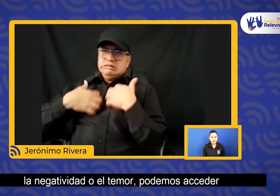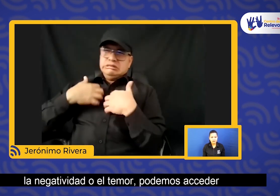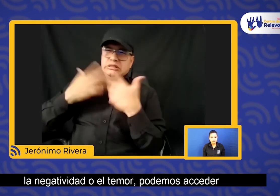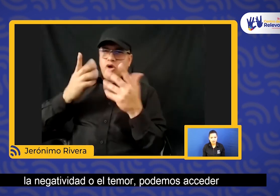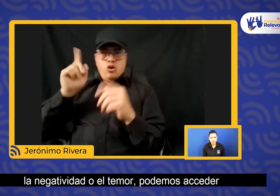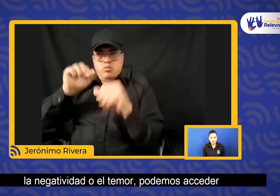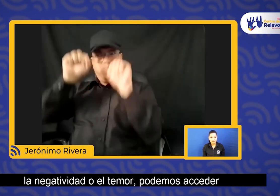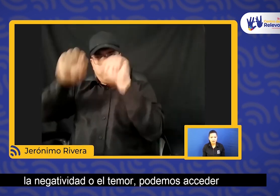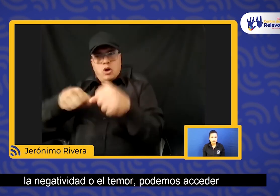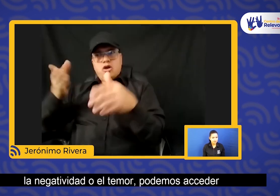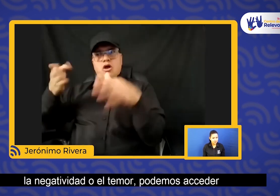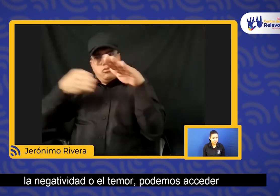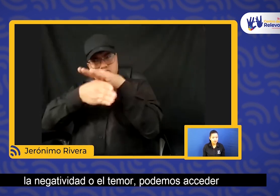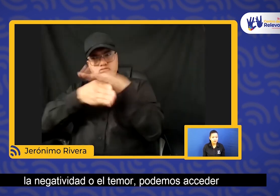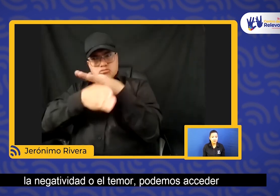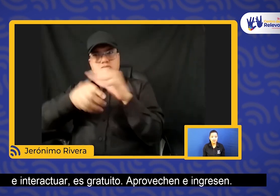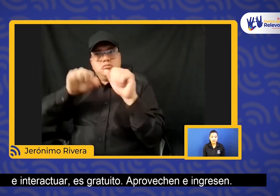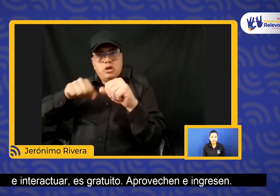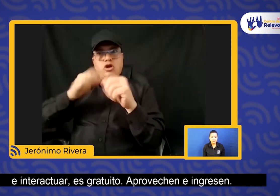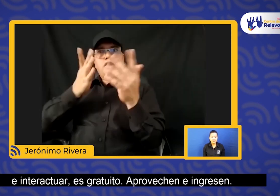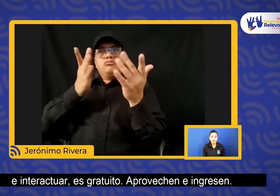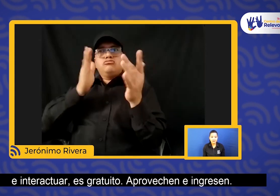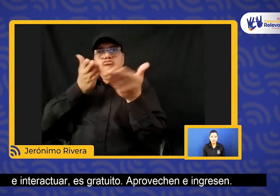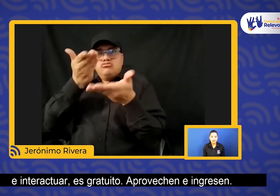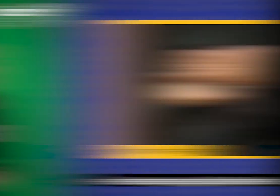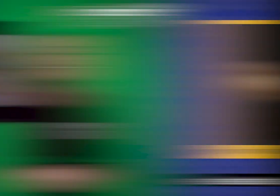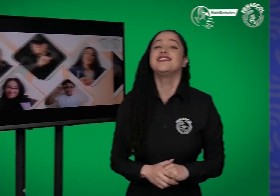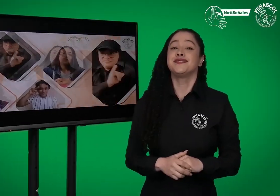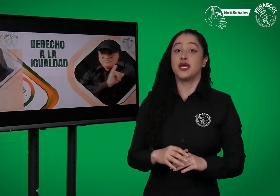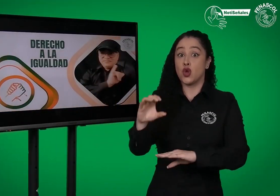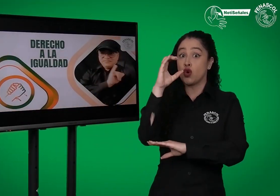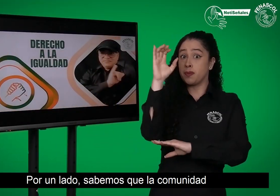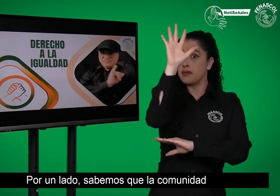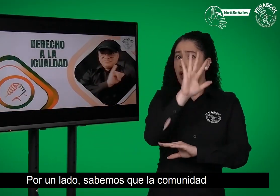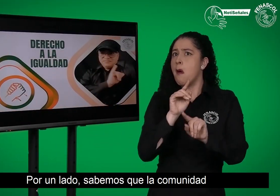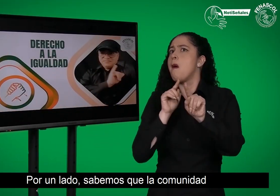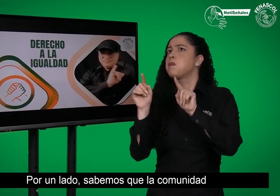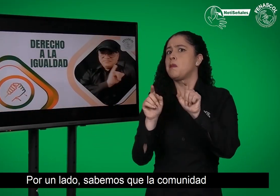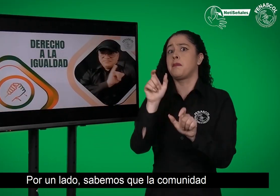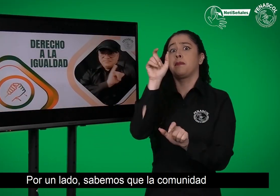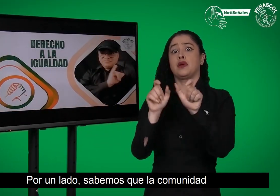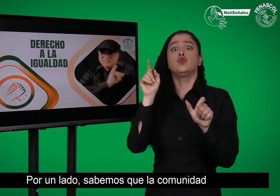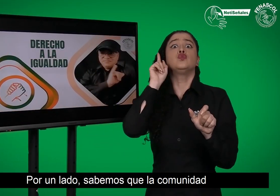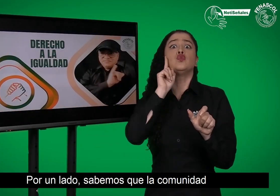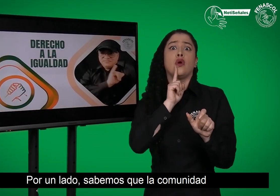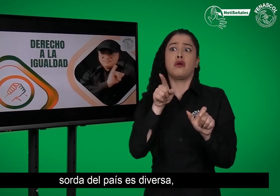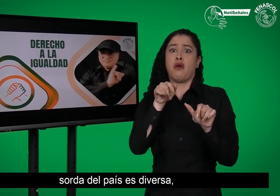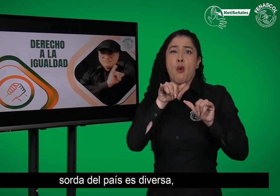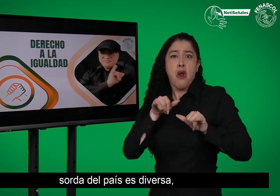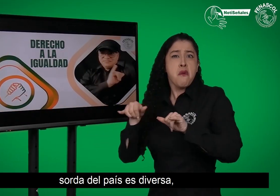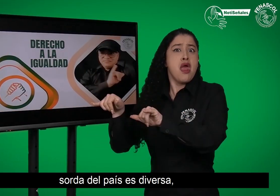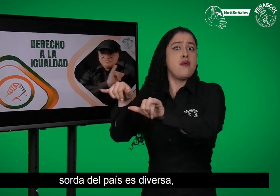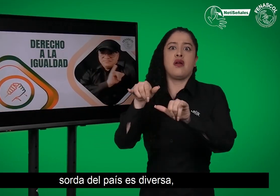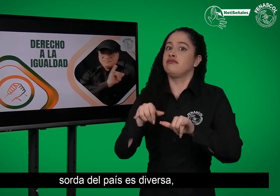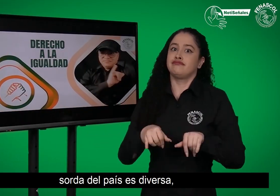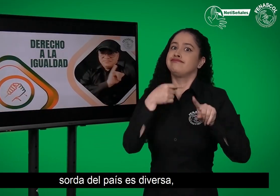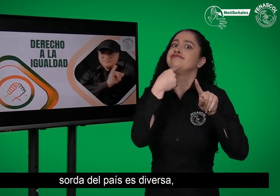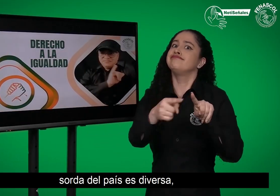o el temor. Podemos acceder e interactuar. Es gratuito. Por un lado, sabemos que la comunidad sorda del país es diversa.